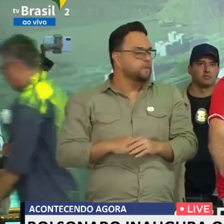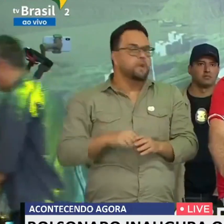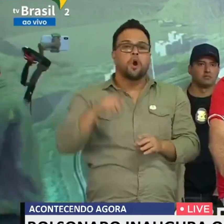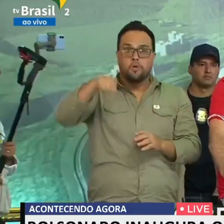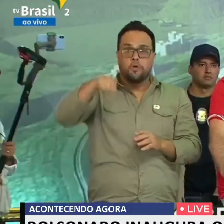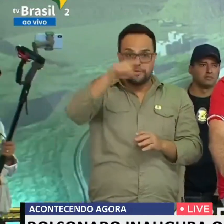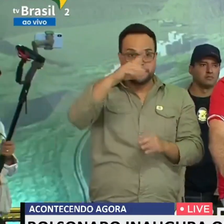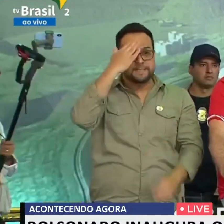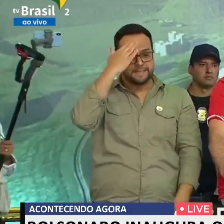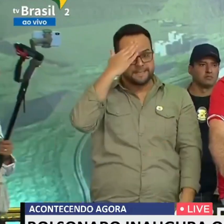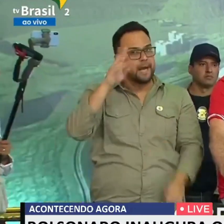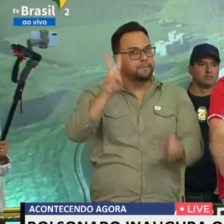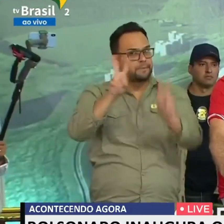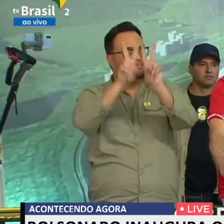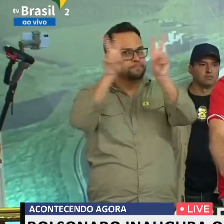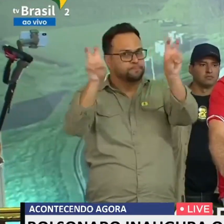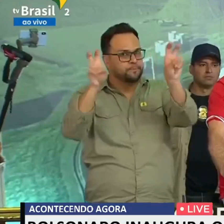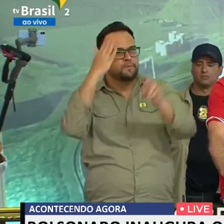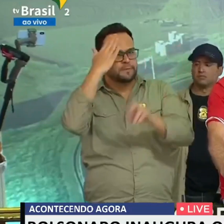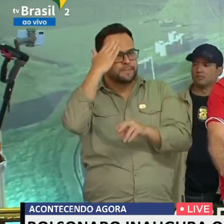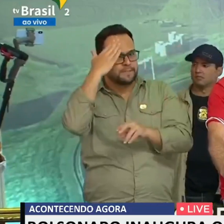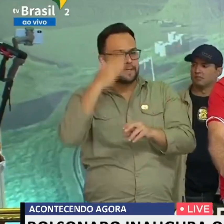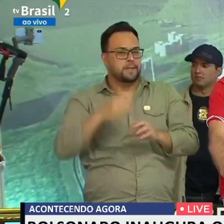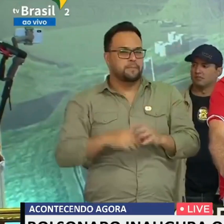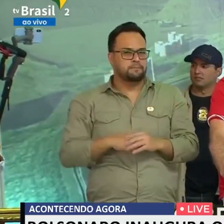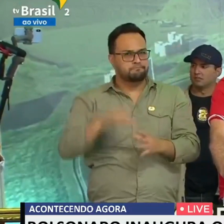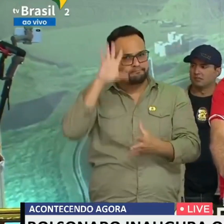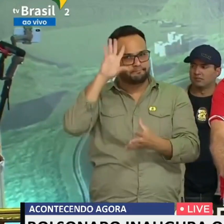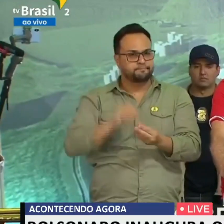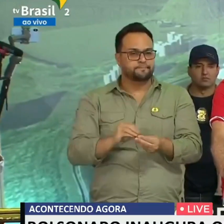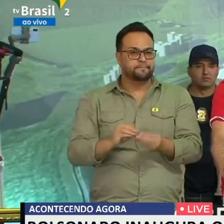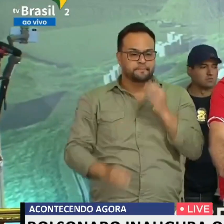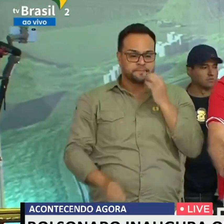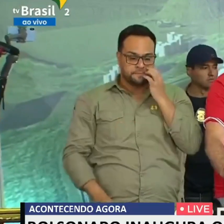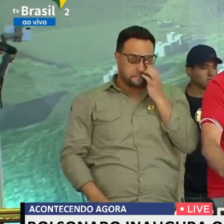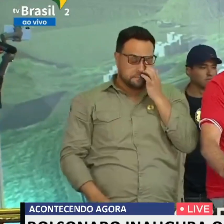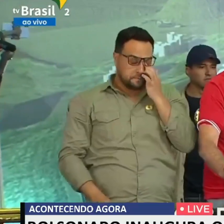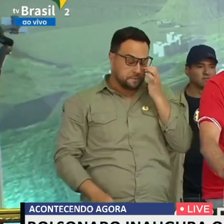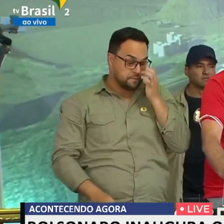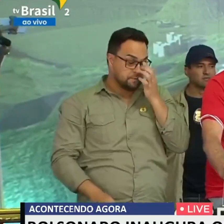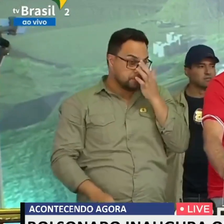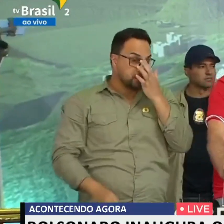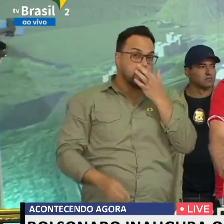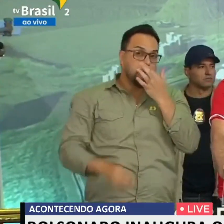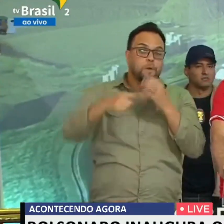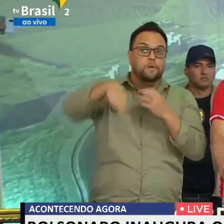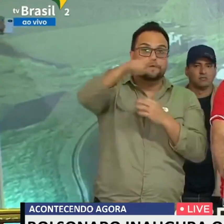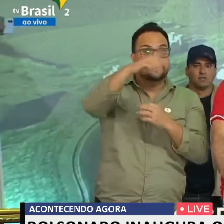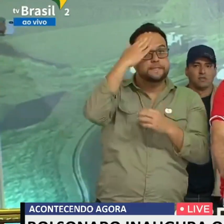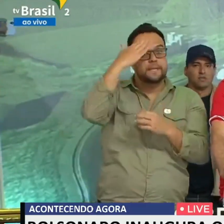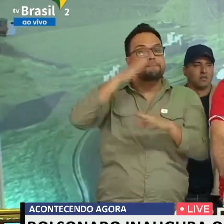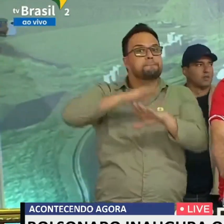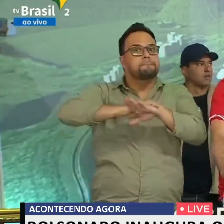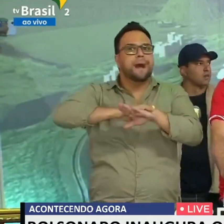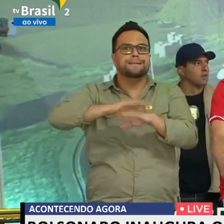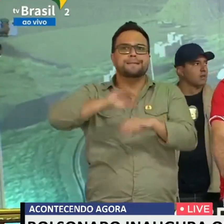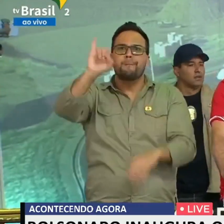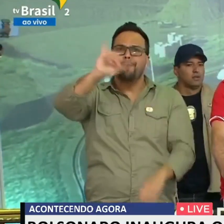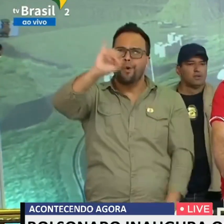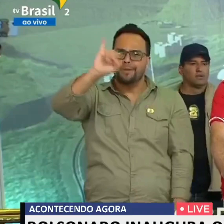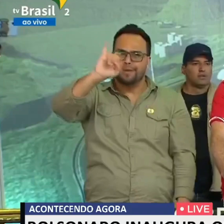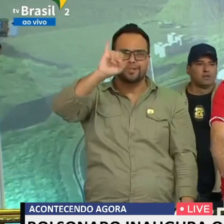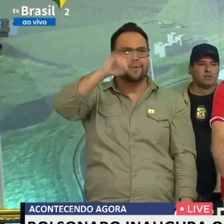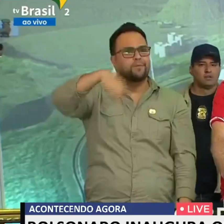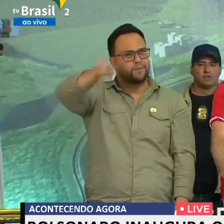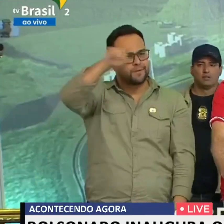refiro. Vocês sabem o que nós temos de mais importante para todos nós. Pode